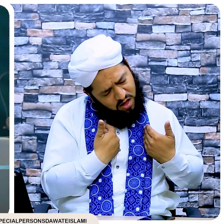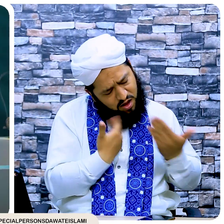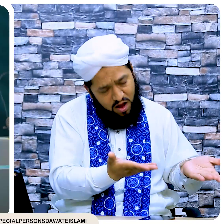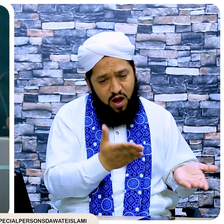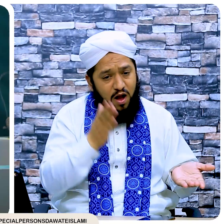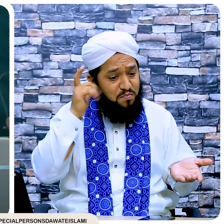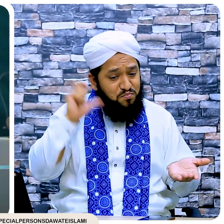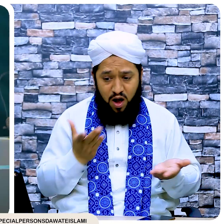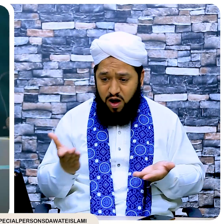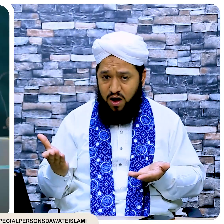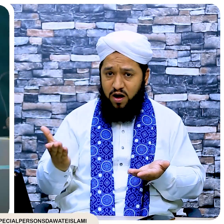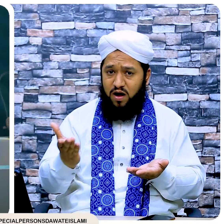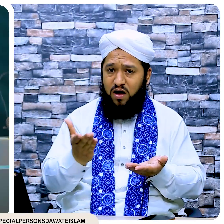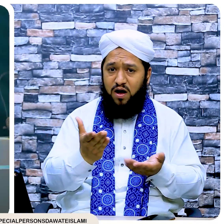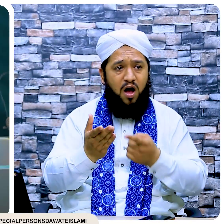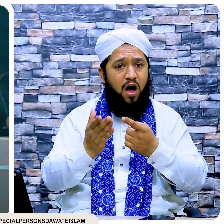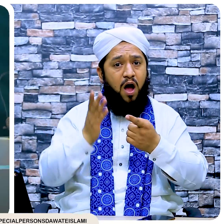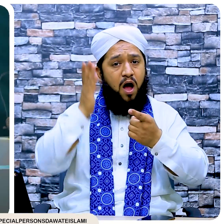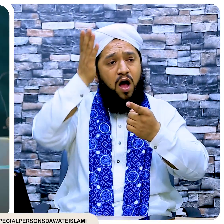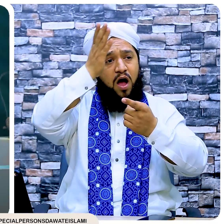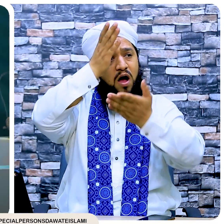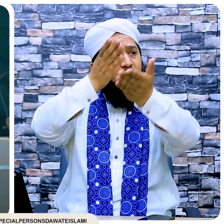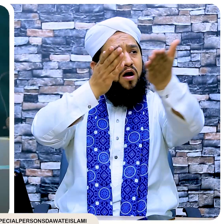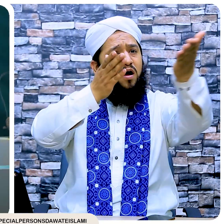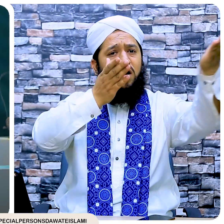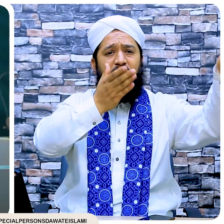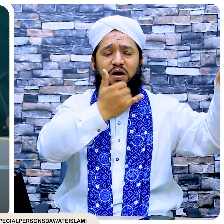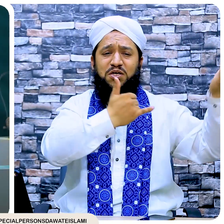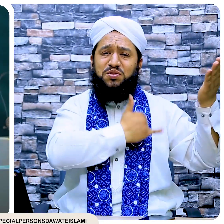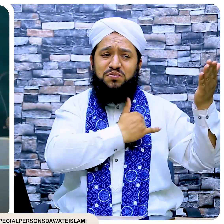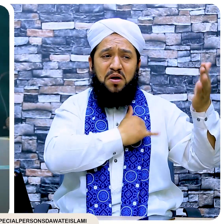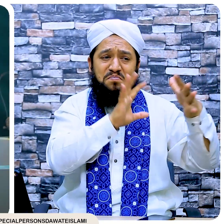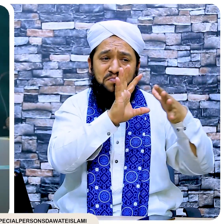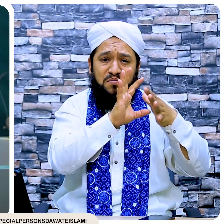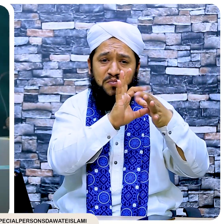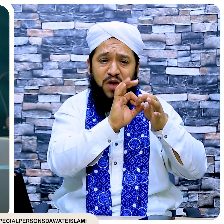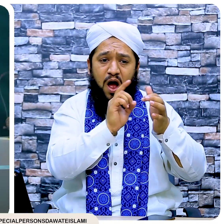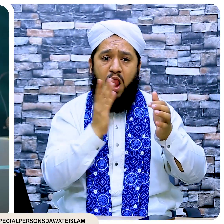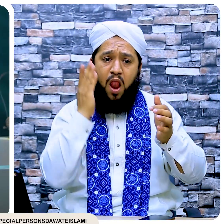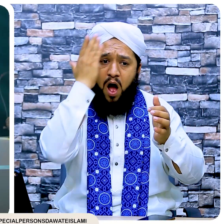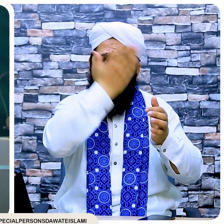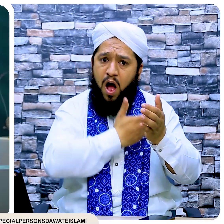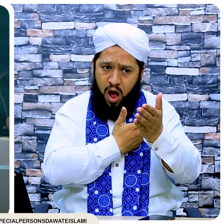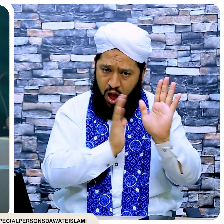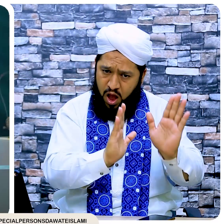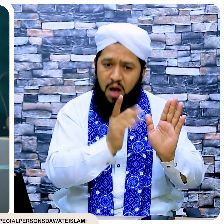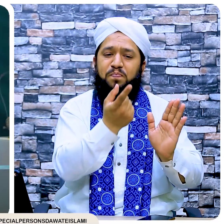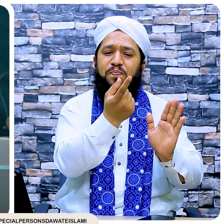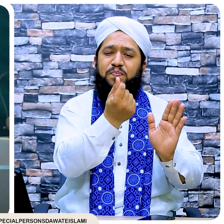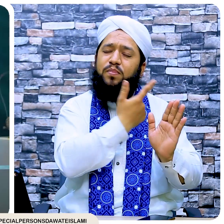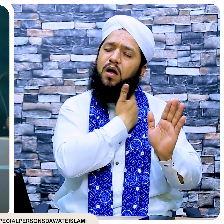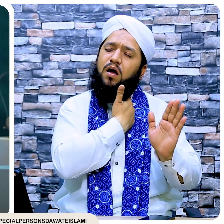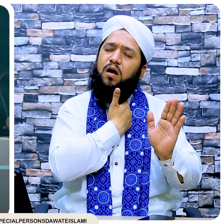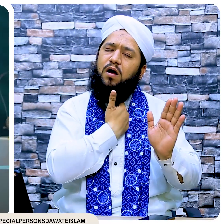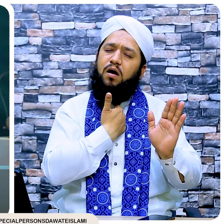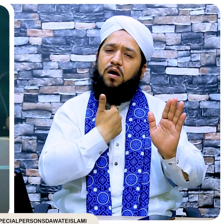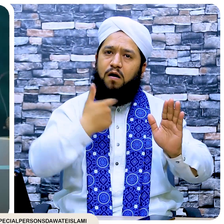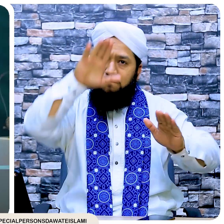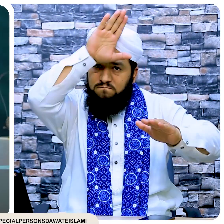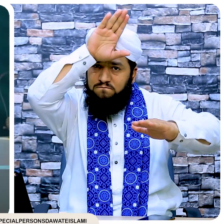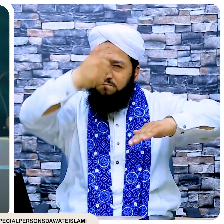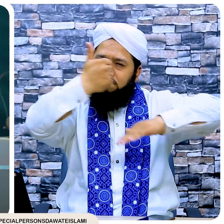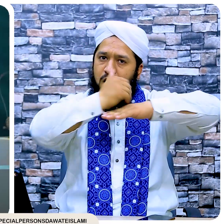ایک وہ کلمہ گو تھے جو بظاہر کلمہ پڑھنے والے تو تھے، مگر جو یزید کے پیروکار تھے۔ پیسہ تھا ان کے سامنے، اقتدار کا نشہ